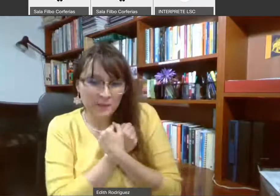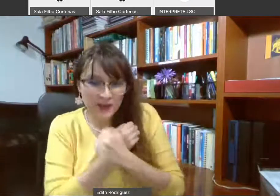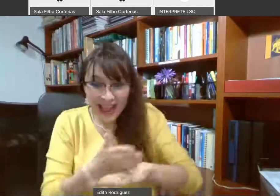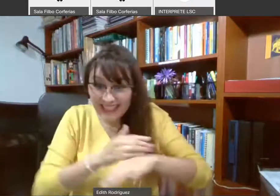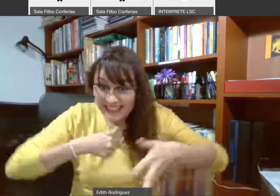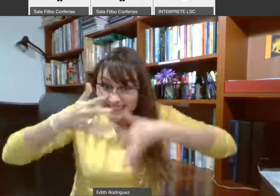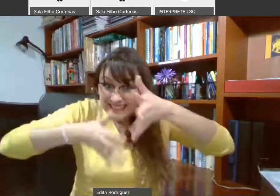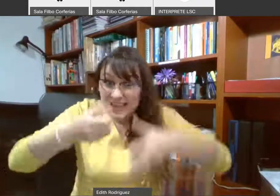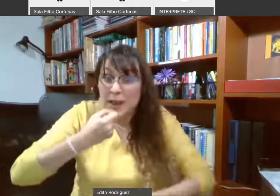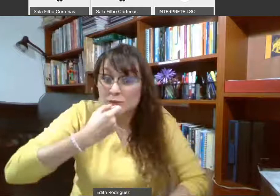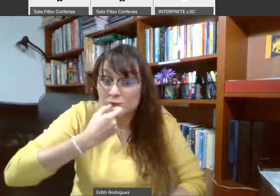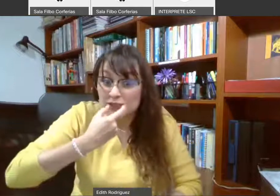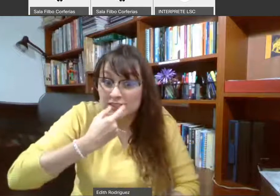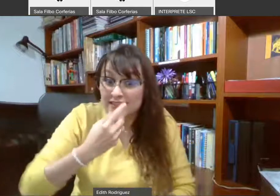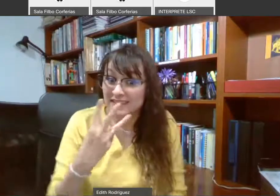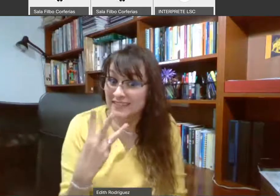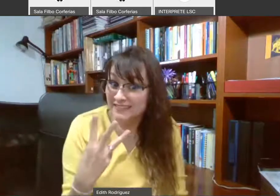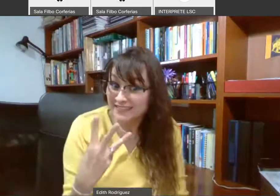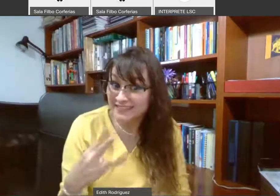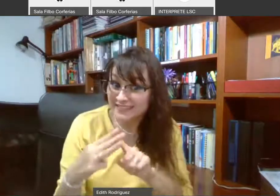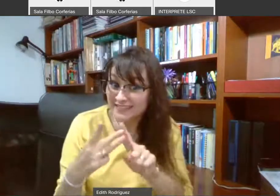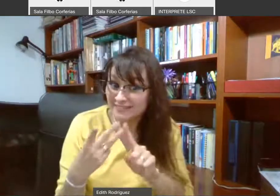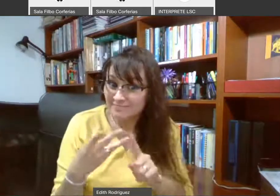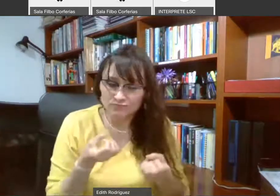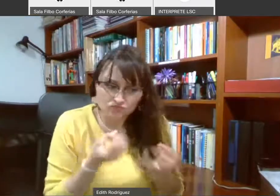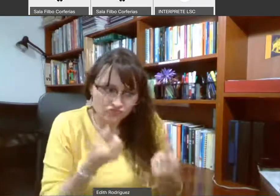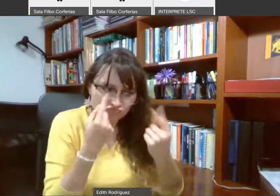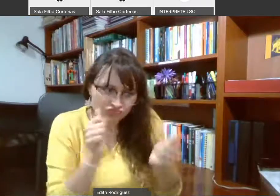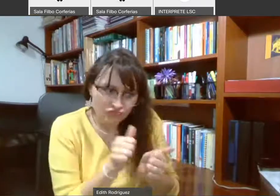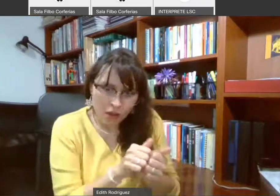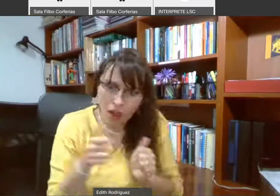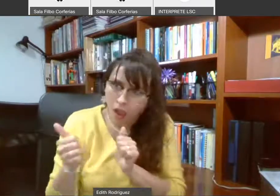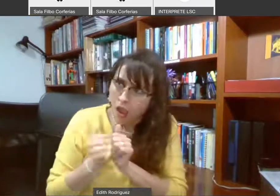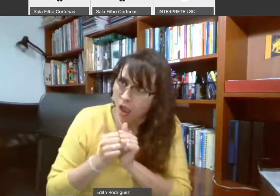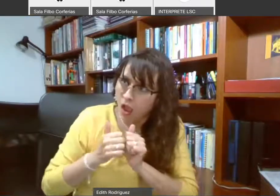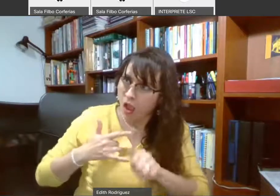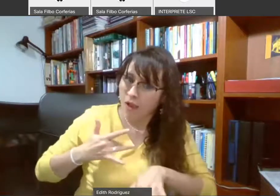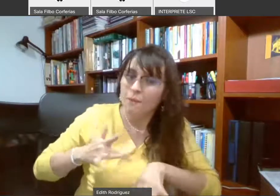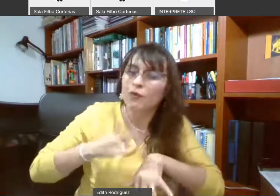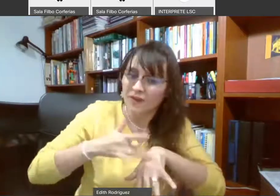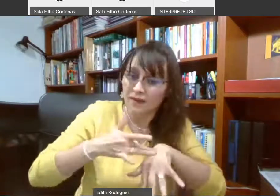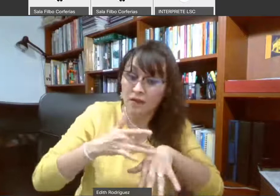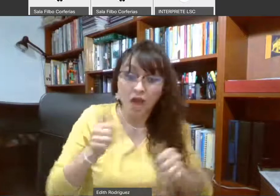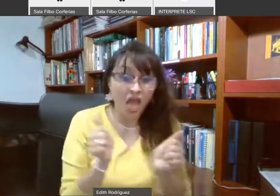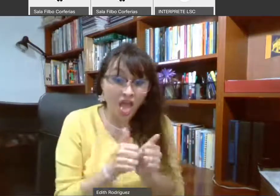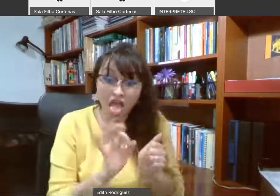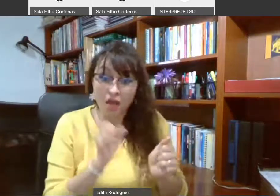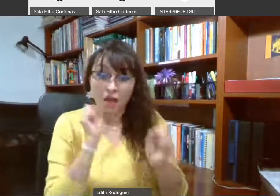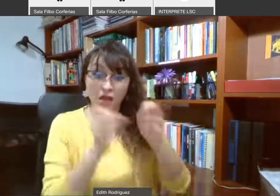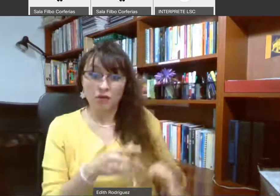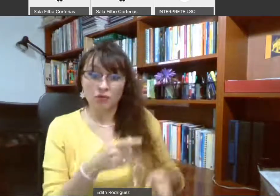poder interactuar y que asimismo el docente, con las cápsulas que yo les había comentado anteriormente, pueda hacer